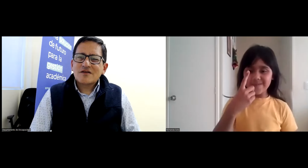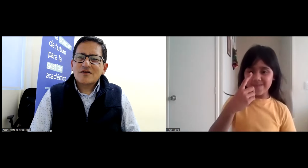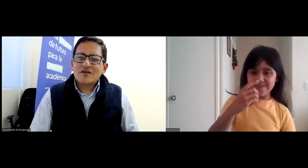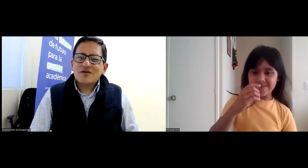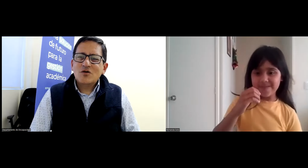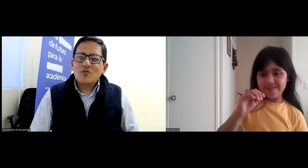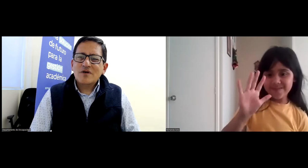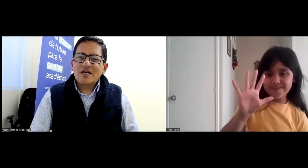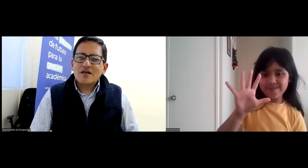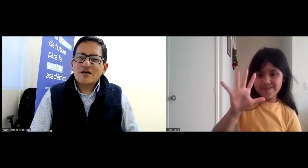2000